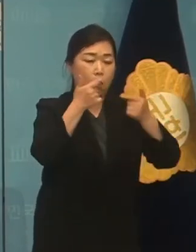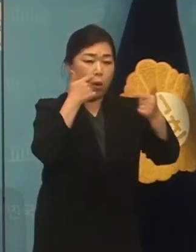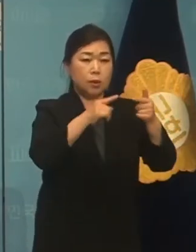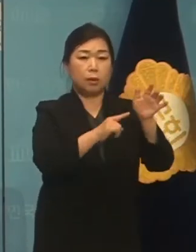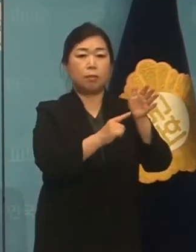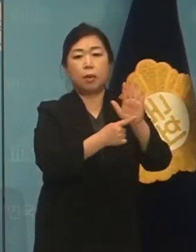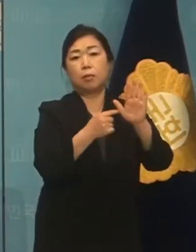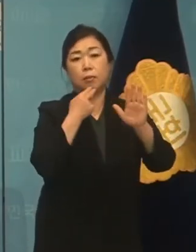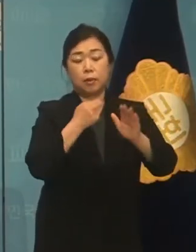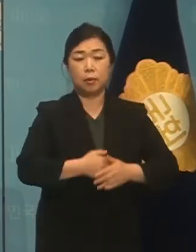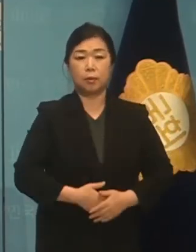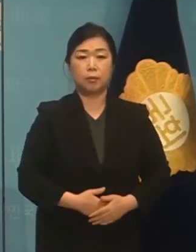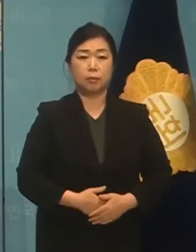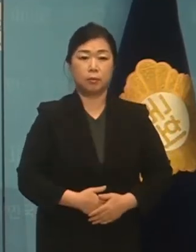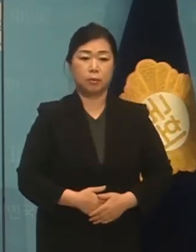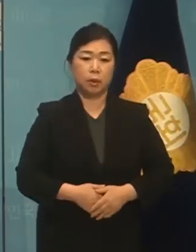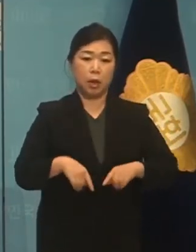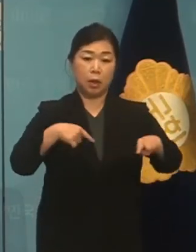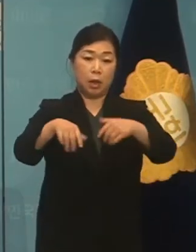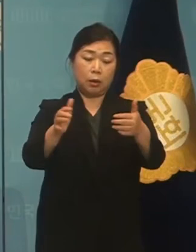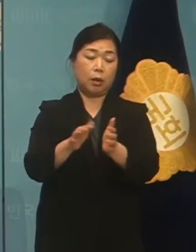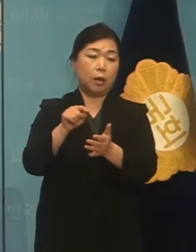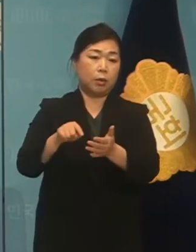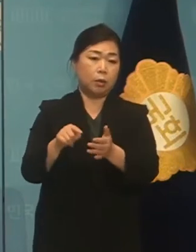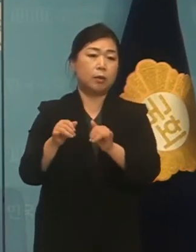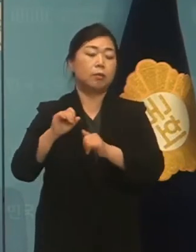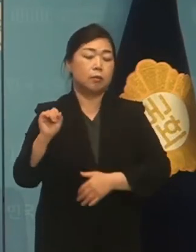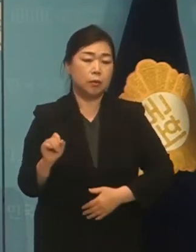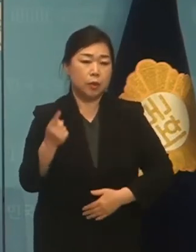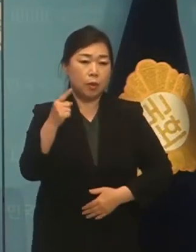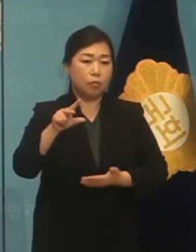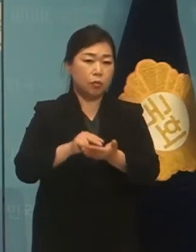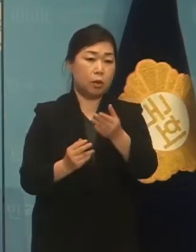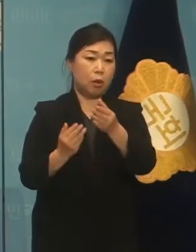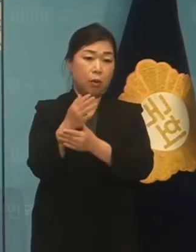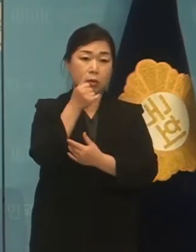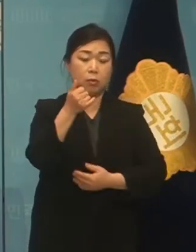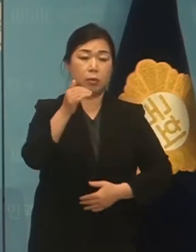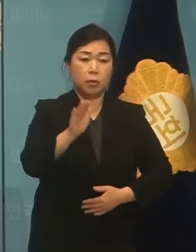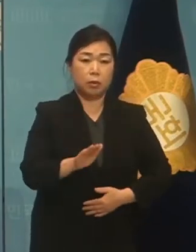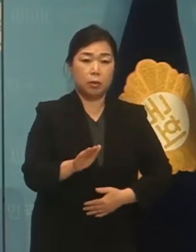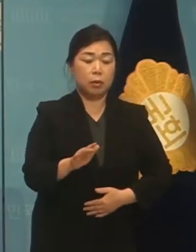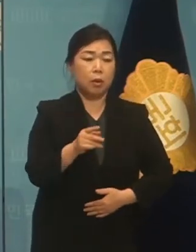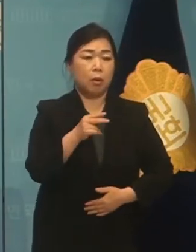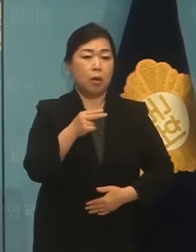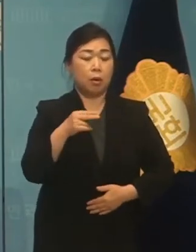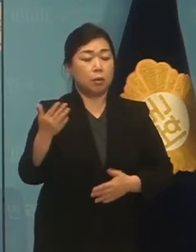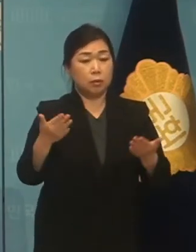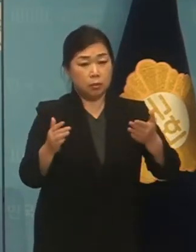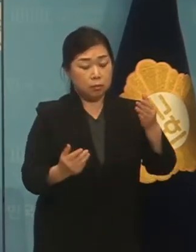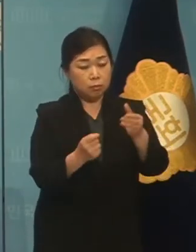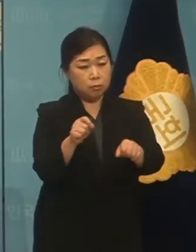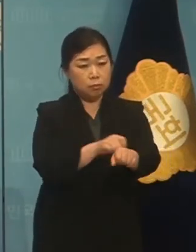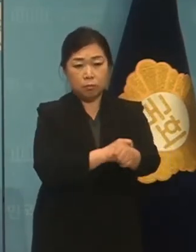않았습니다. 당내 정치인들에 의해 비롯된 문제들에 대해서도 없는 일 마냥